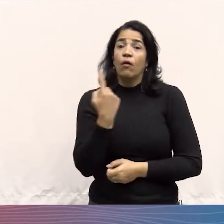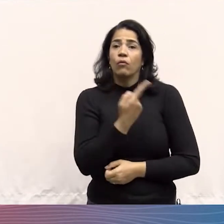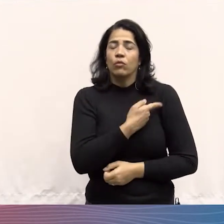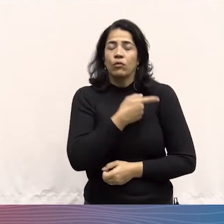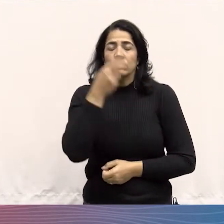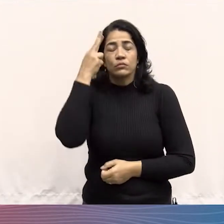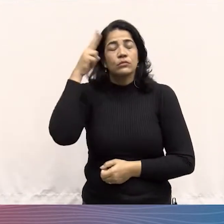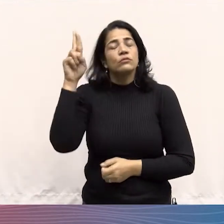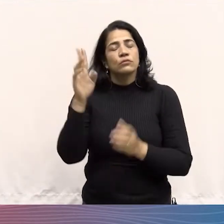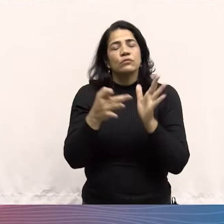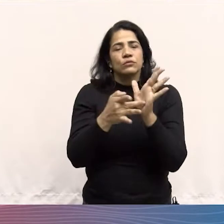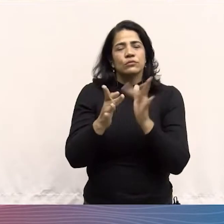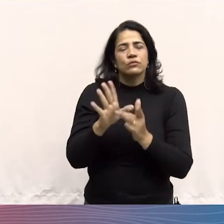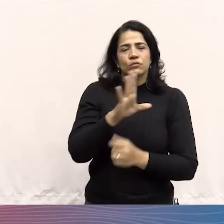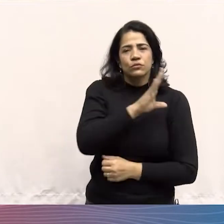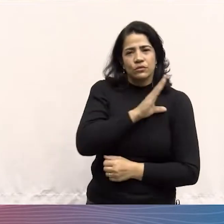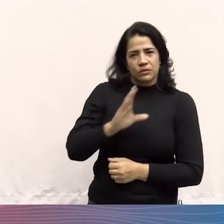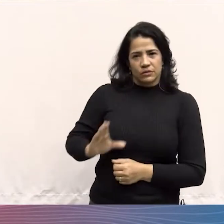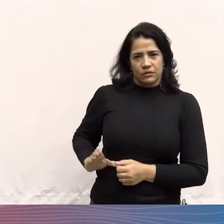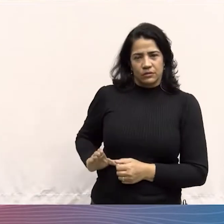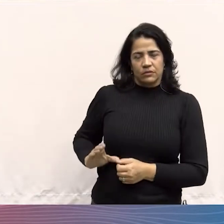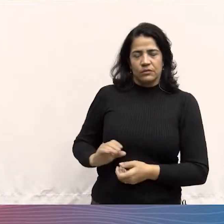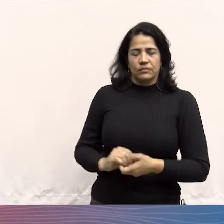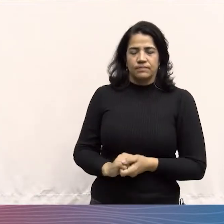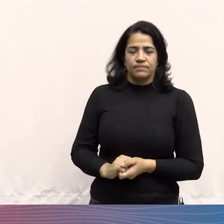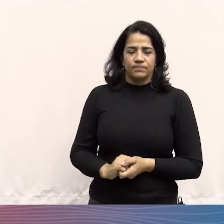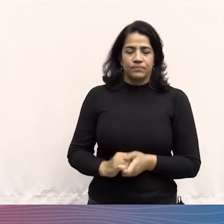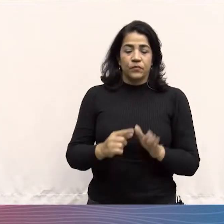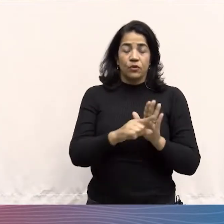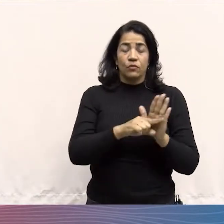e seguiam-no